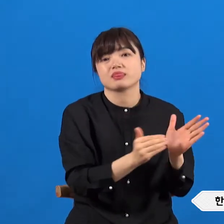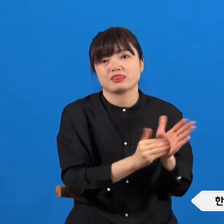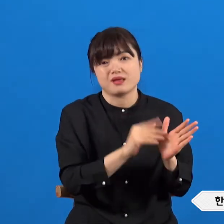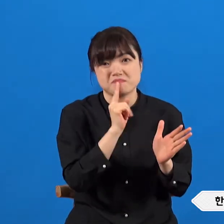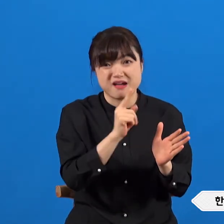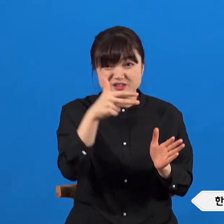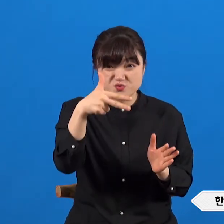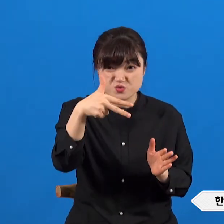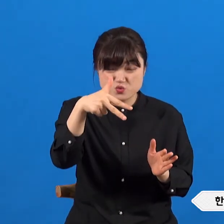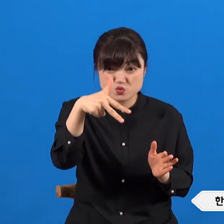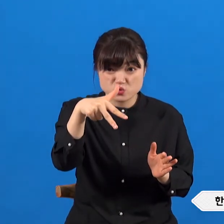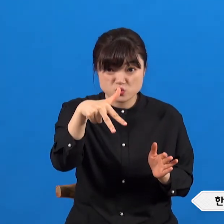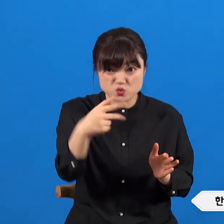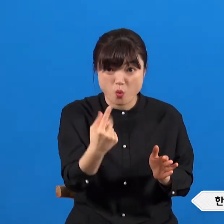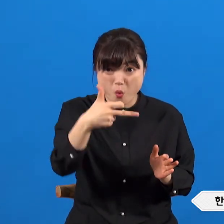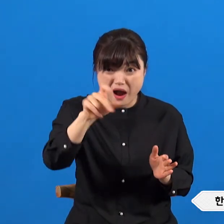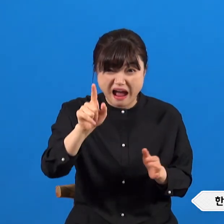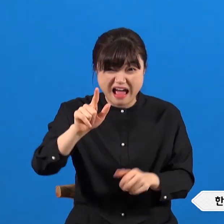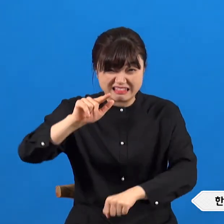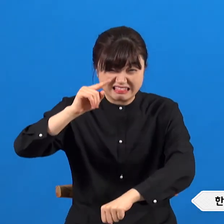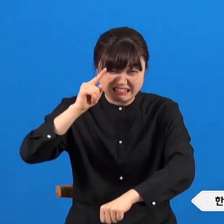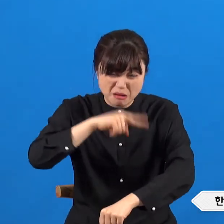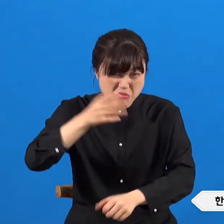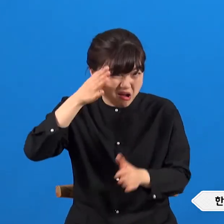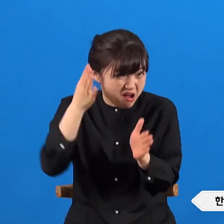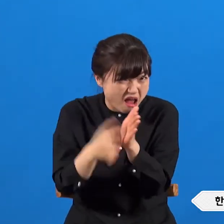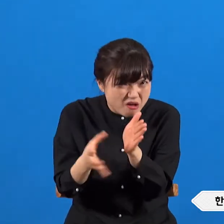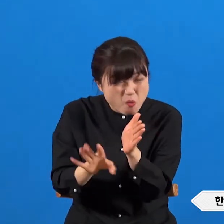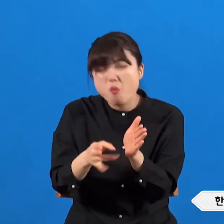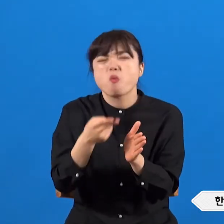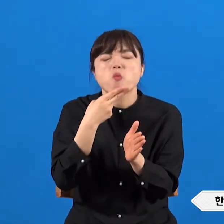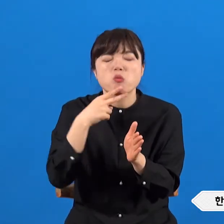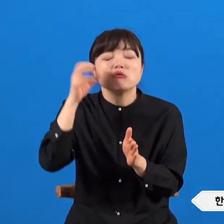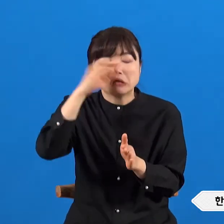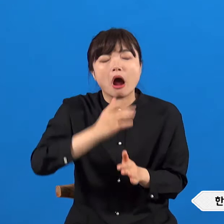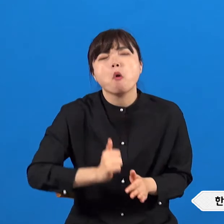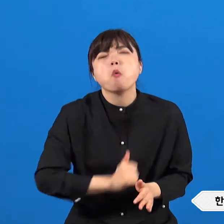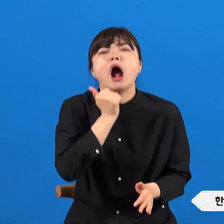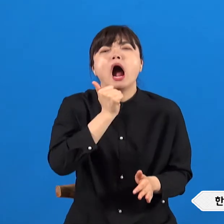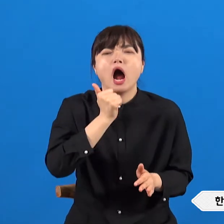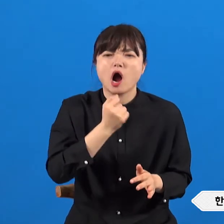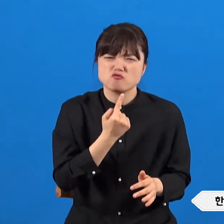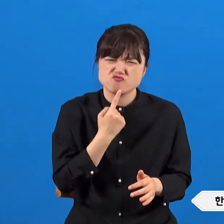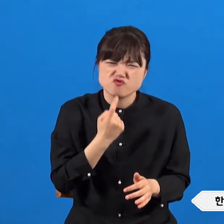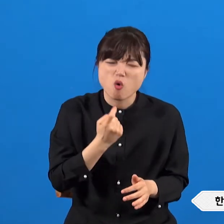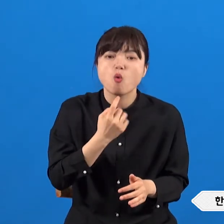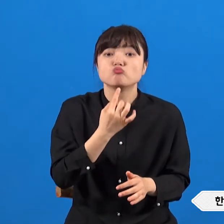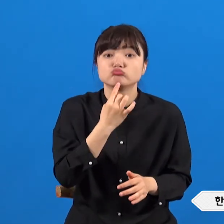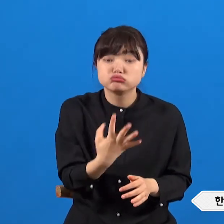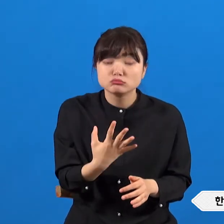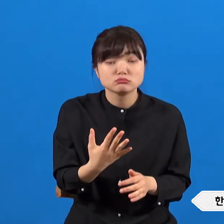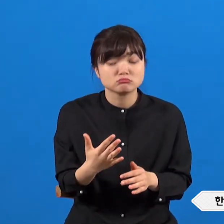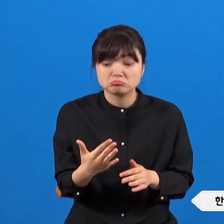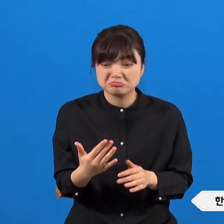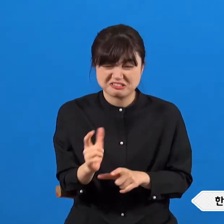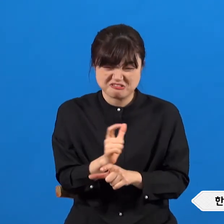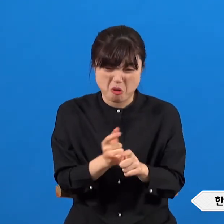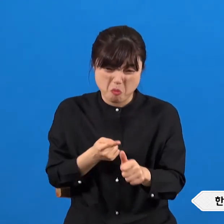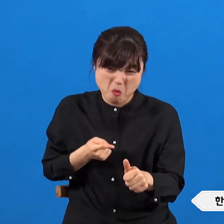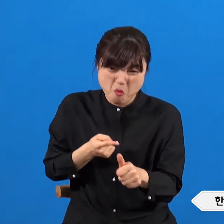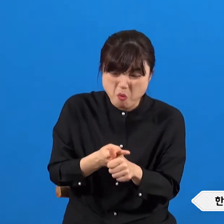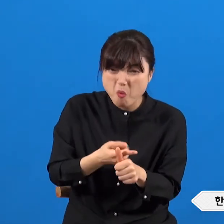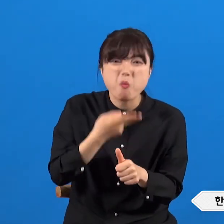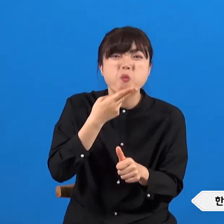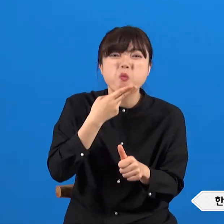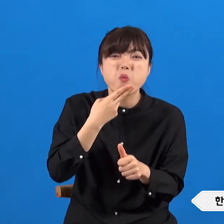여러분, 그 조카가 크게 나쁜 짓 한 것은 없습니다. 화를 내고 위협을 했다 그 정도지 크게 나쁜